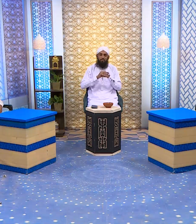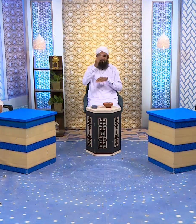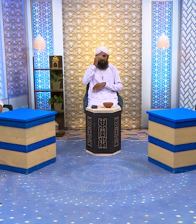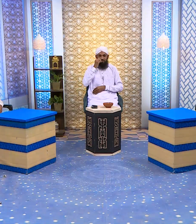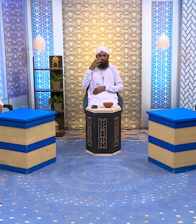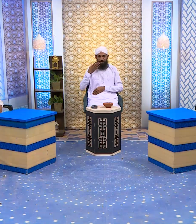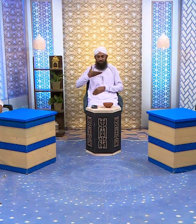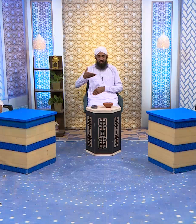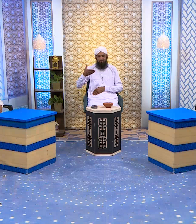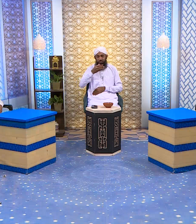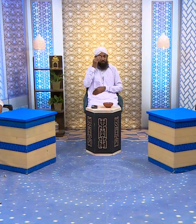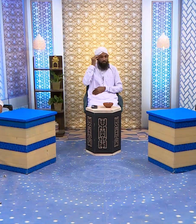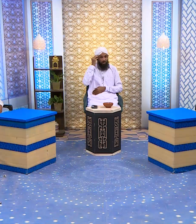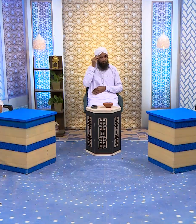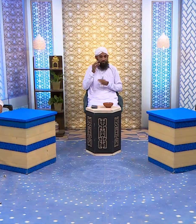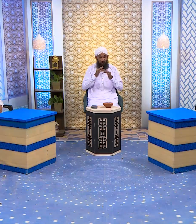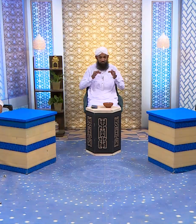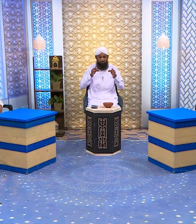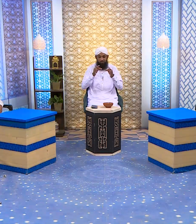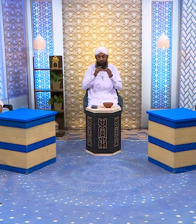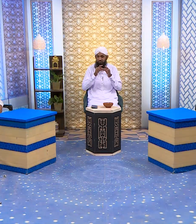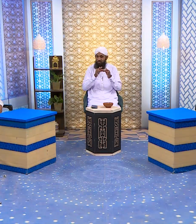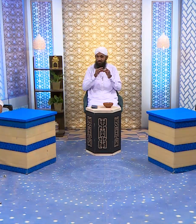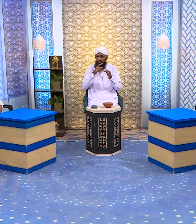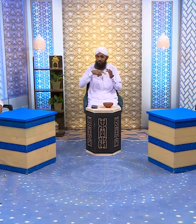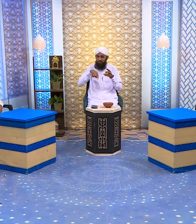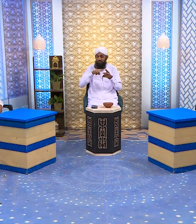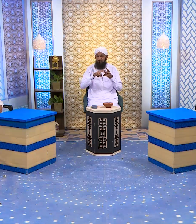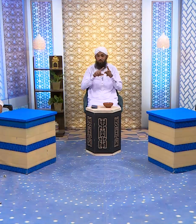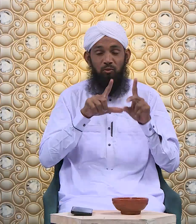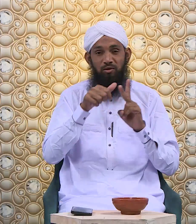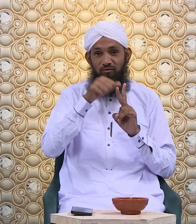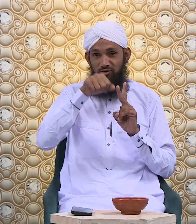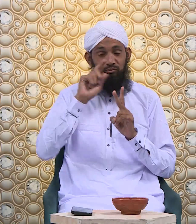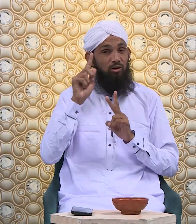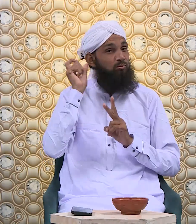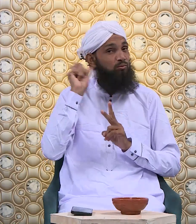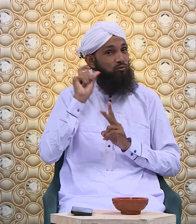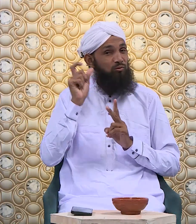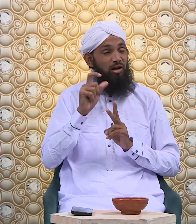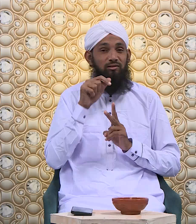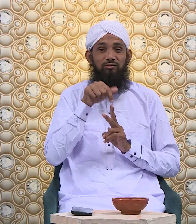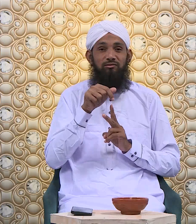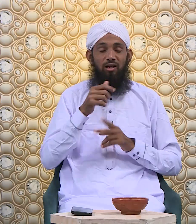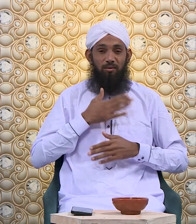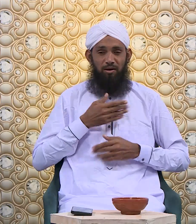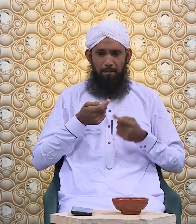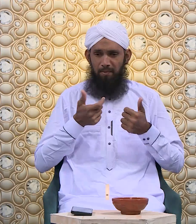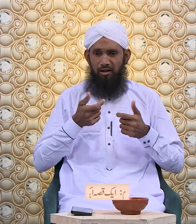کہ اہل بیت کی محبت واجب و ضروری ہے ہر مسلمان کے نزدیک اپنی جان و مال عزت و آبرو ماں باپ